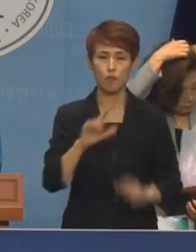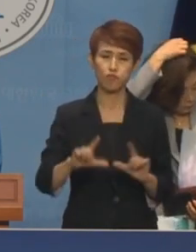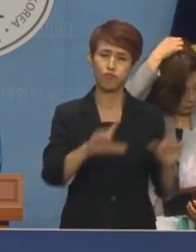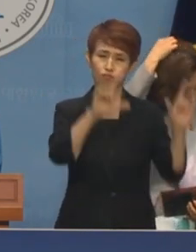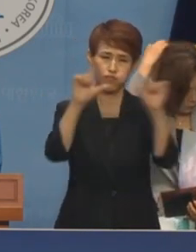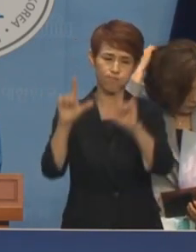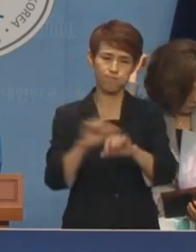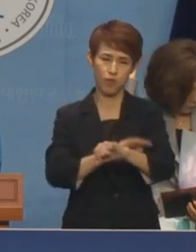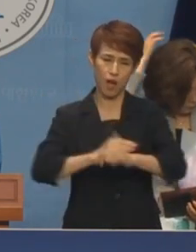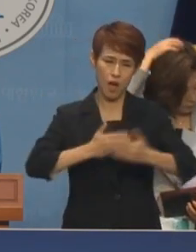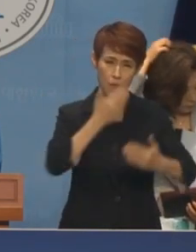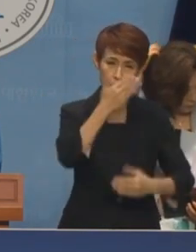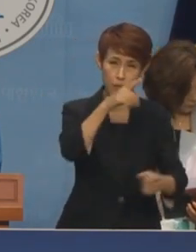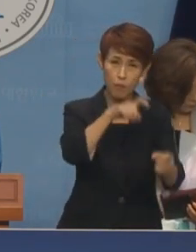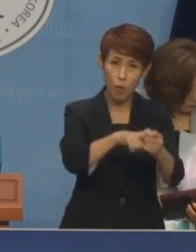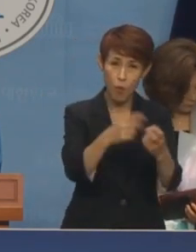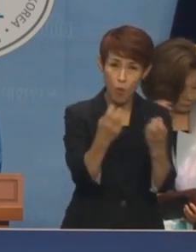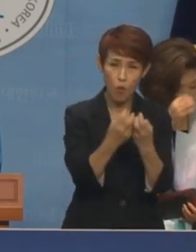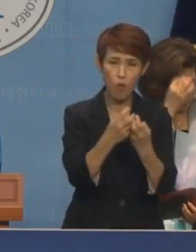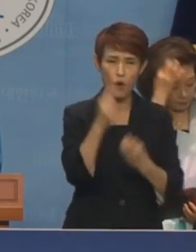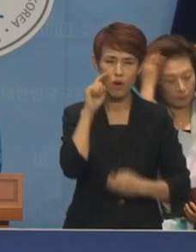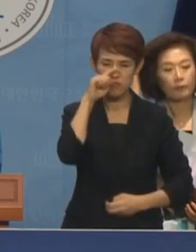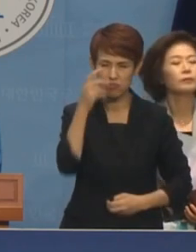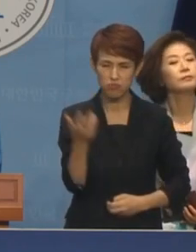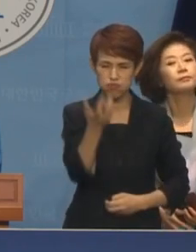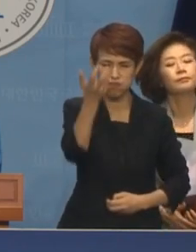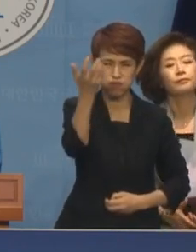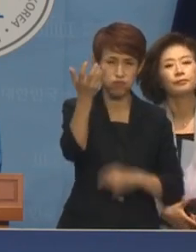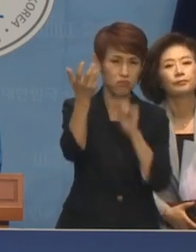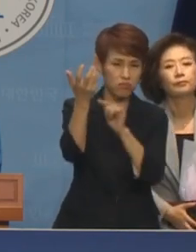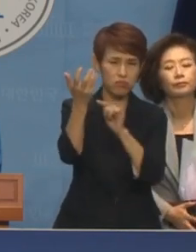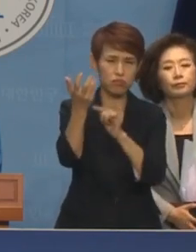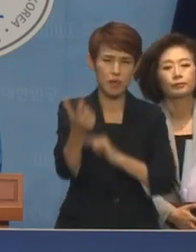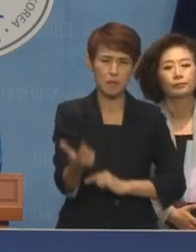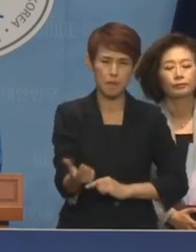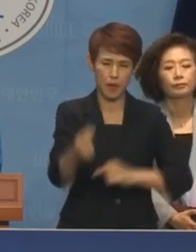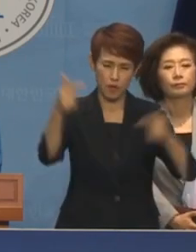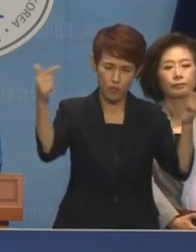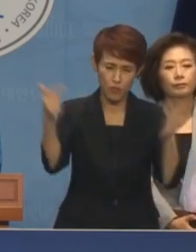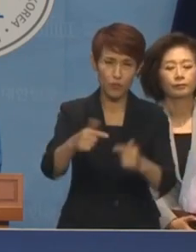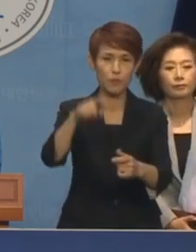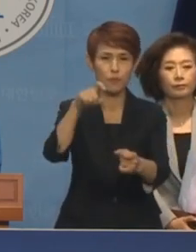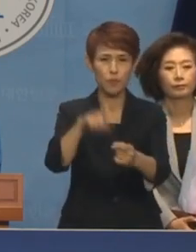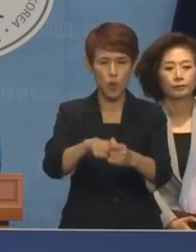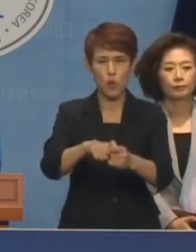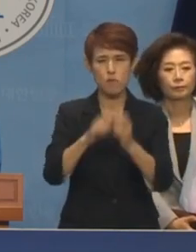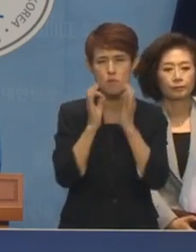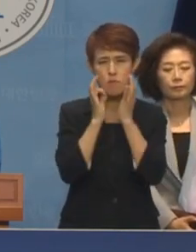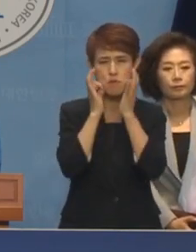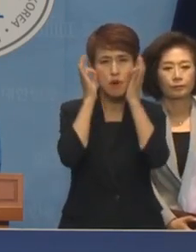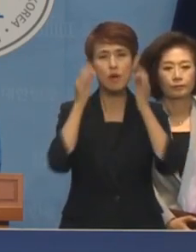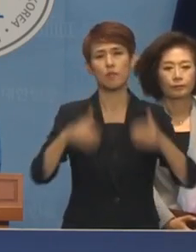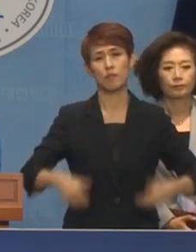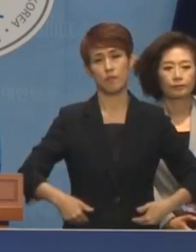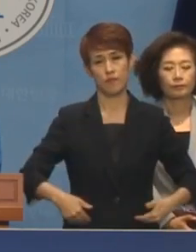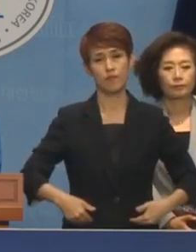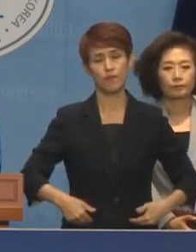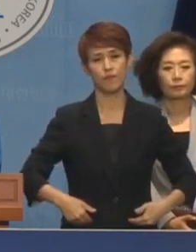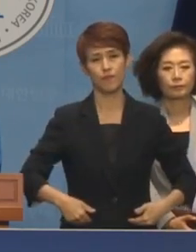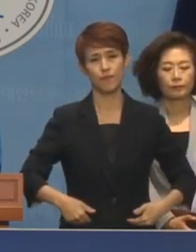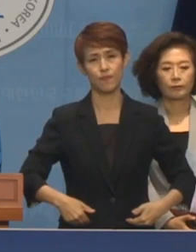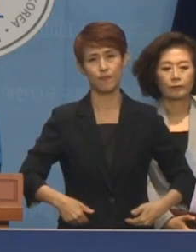일상을 지키기 위해서라도 온실가스 배출을 빠른 시일 내에 줄이기 위한 비상한 노력이 필요한